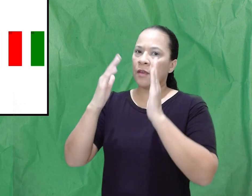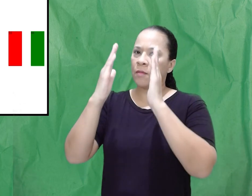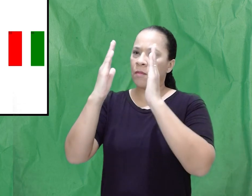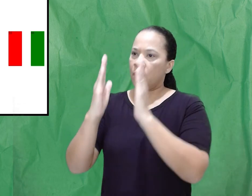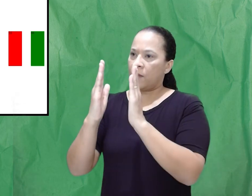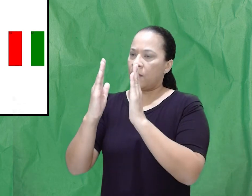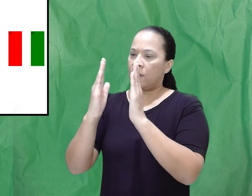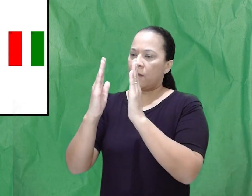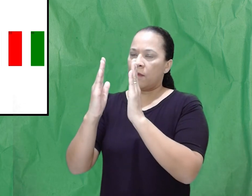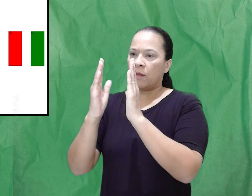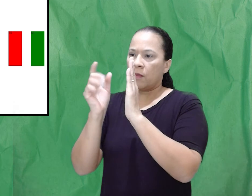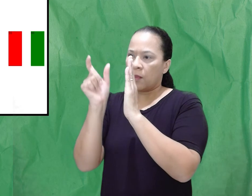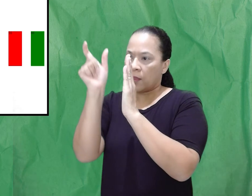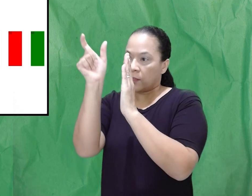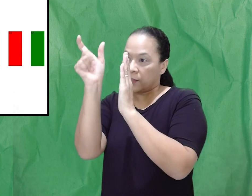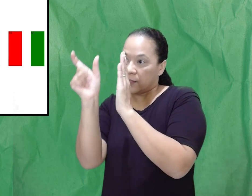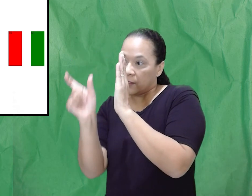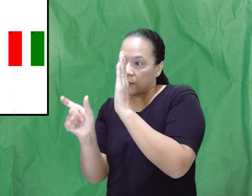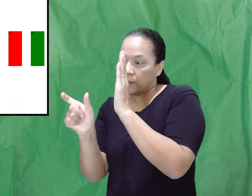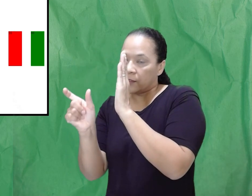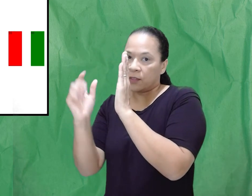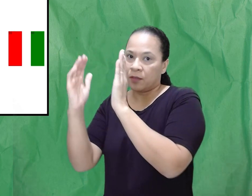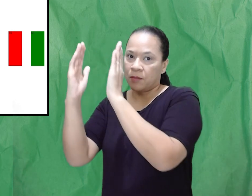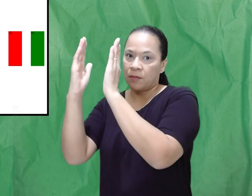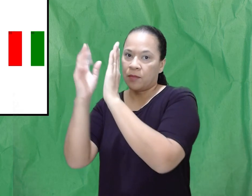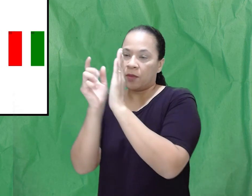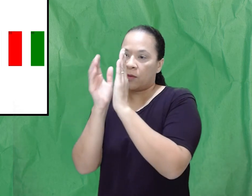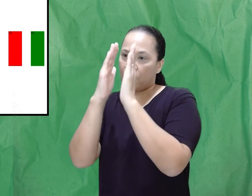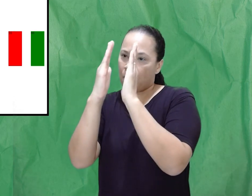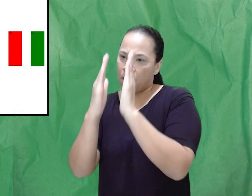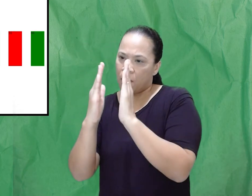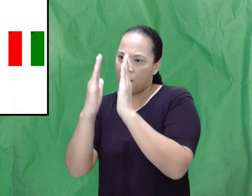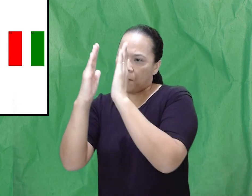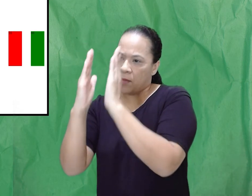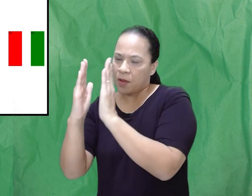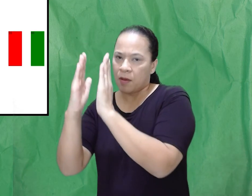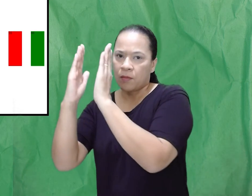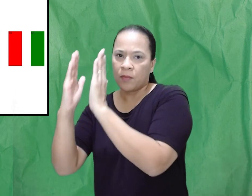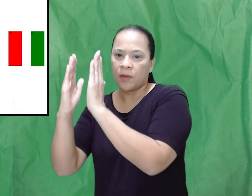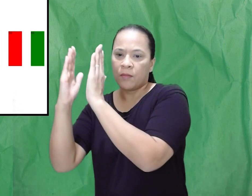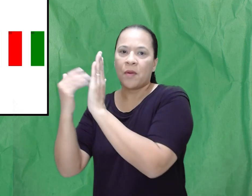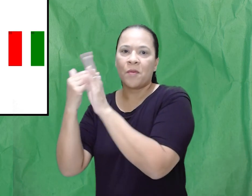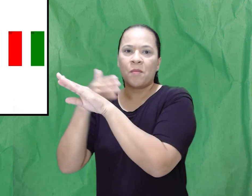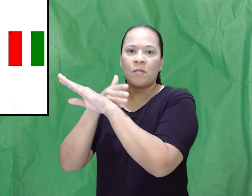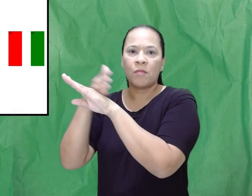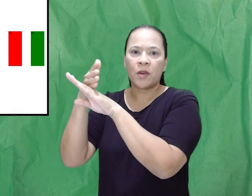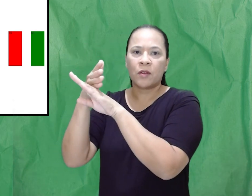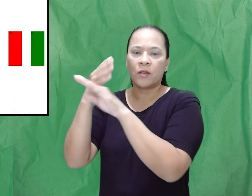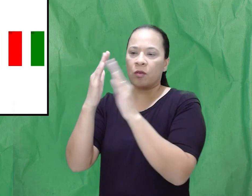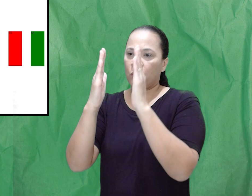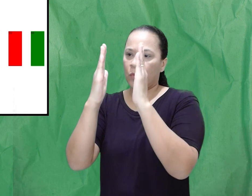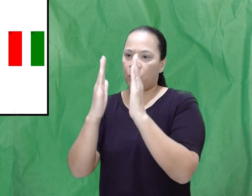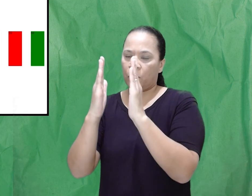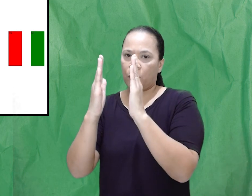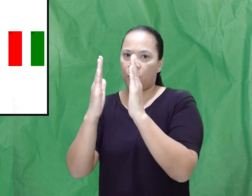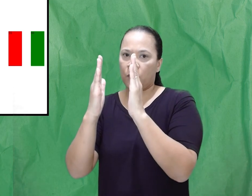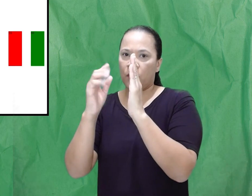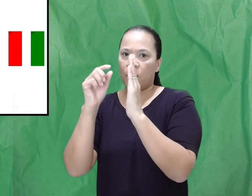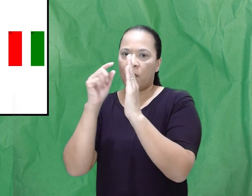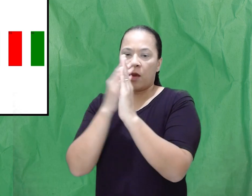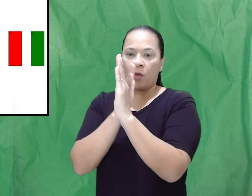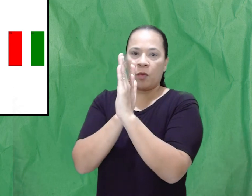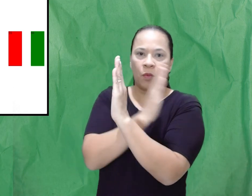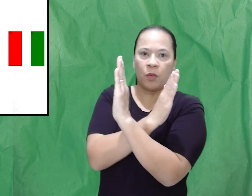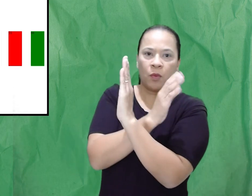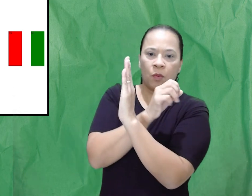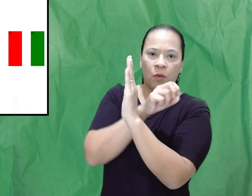tá ocupando o mesmo espaço. Então, para isso eu utilizo Spatial Audio. Então, se eu quero fazer uma página que